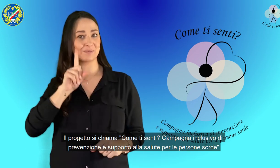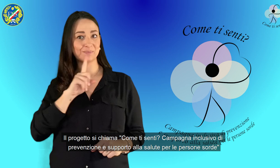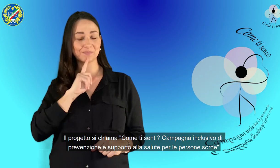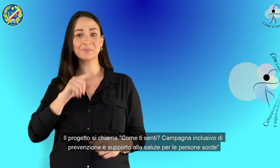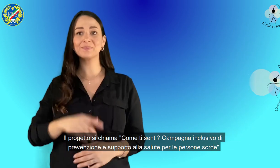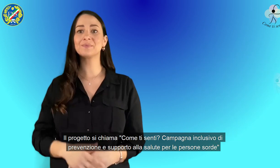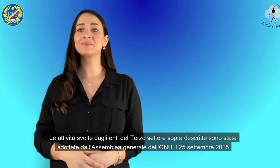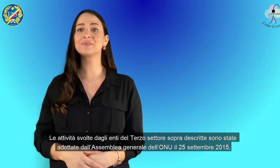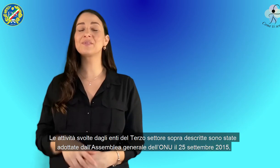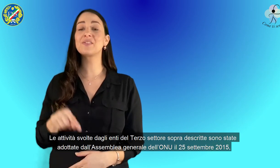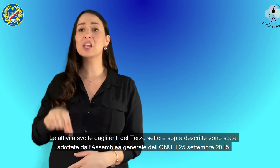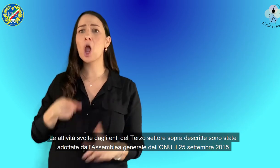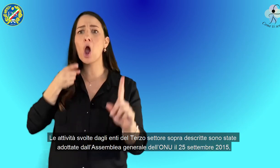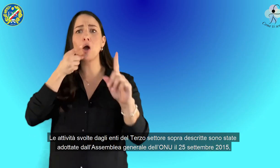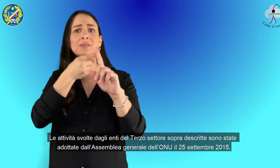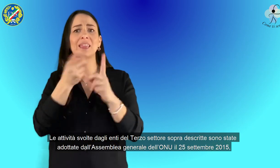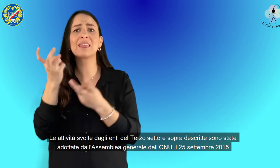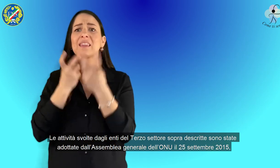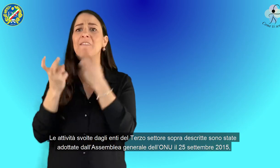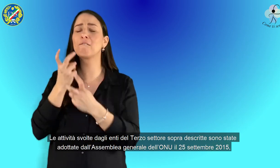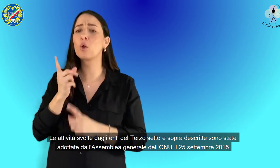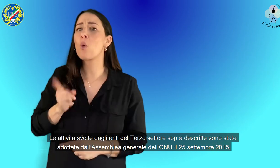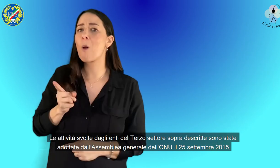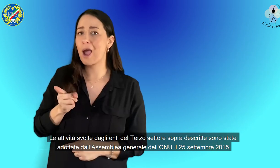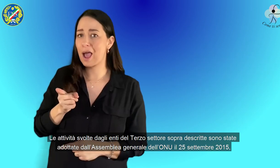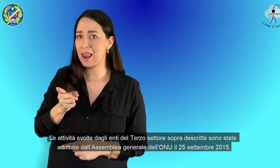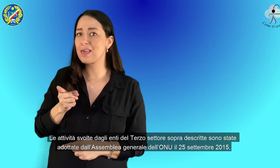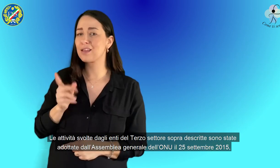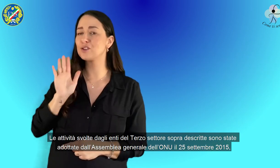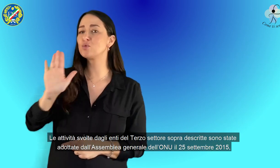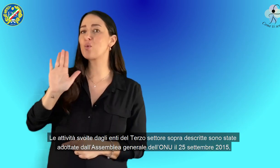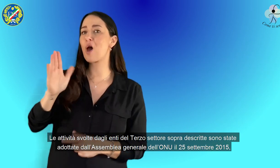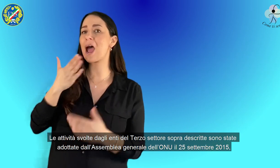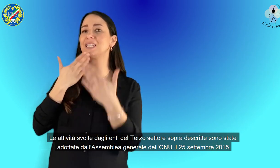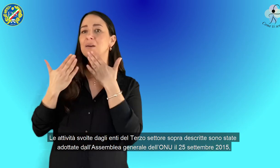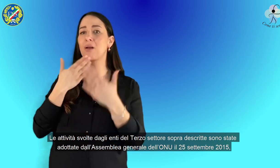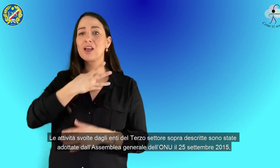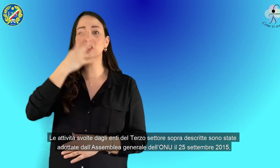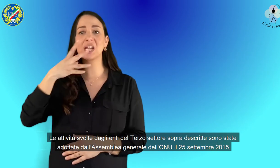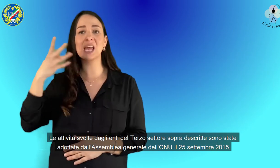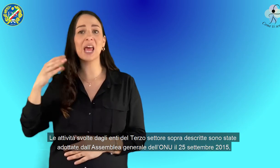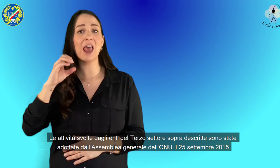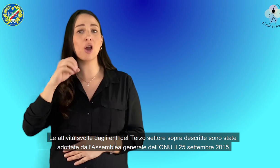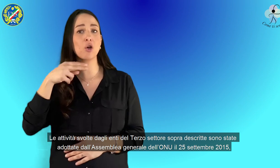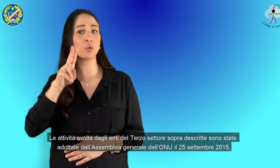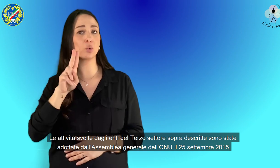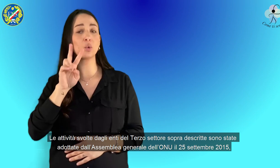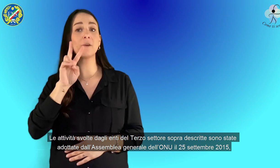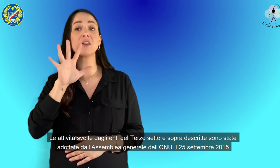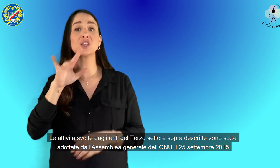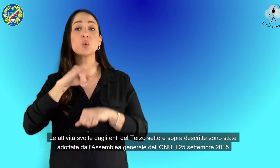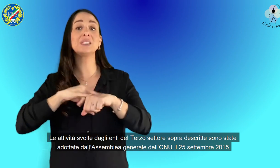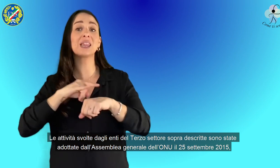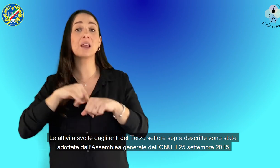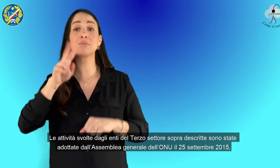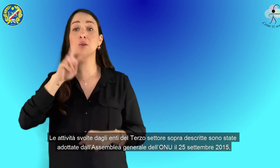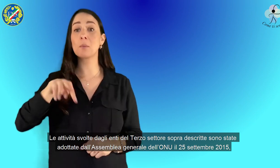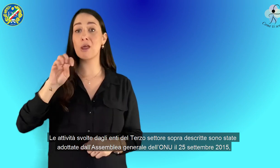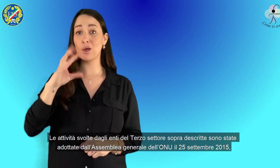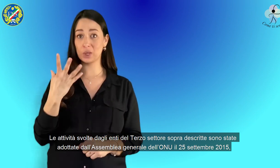sorde. Le attività svolte dagli enti del Terzo Settore sopra descritte sono state adottate dall'Assemblea Generale dell